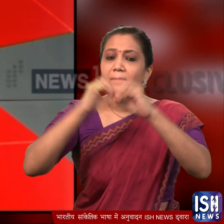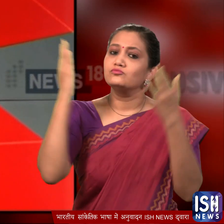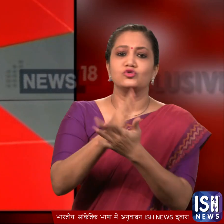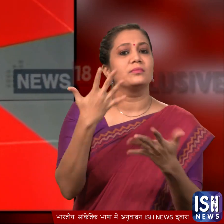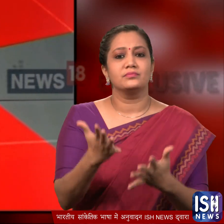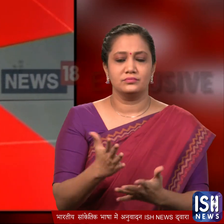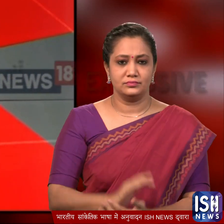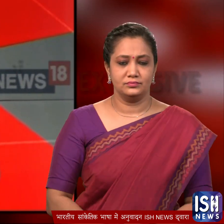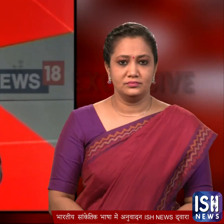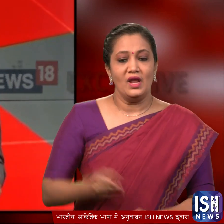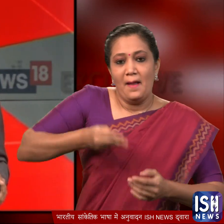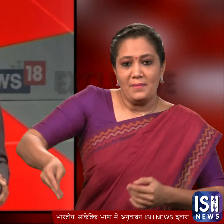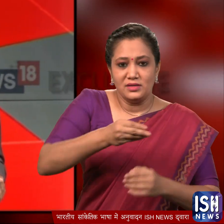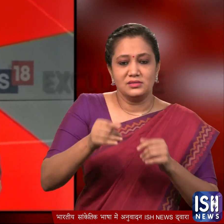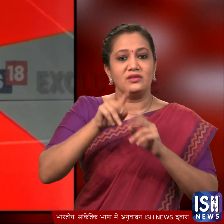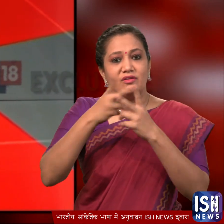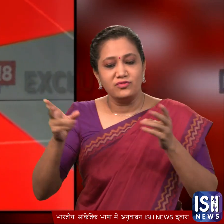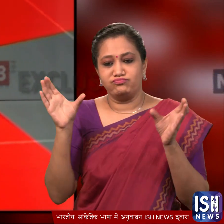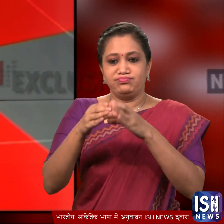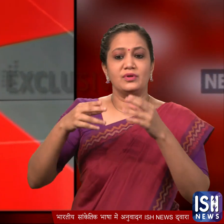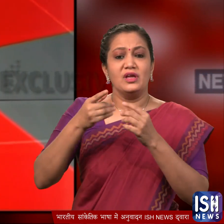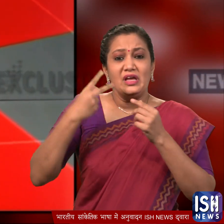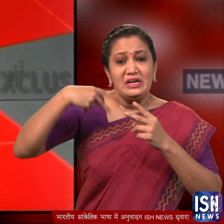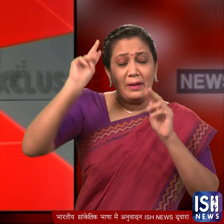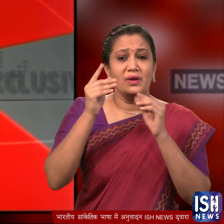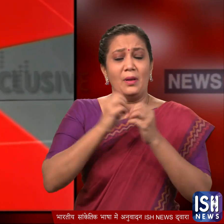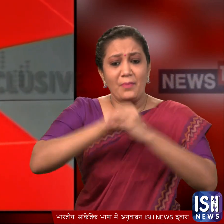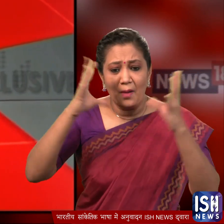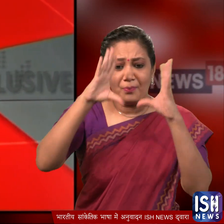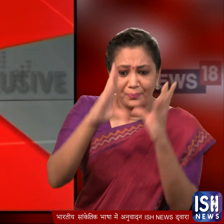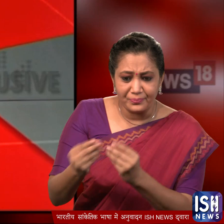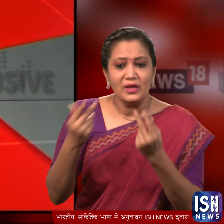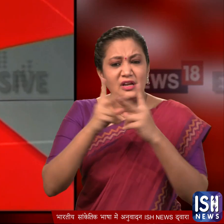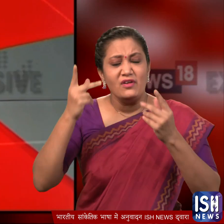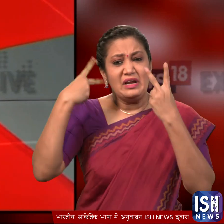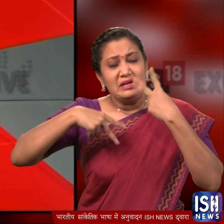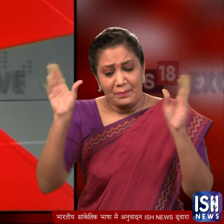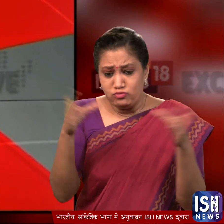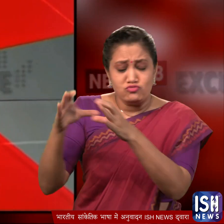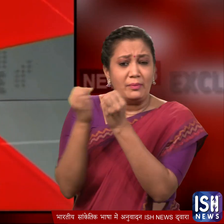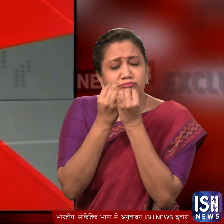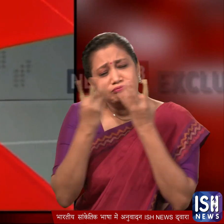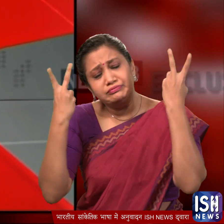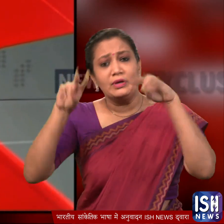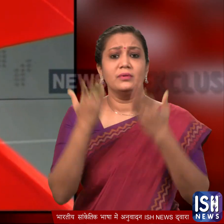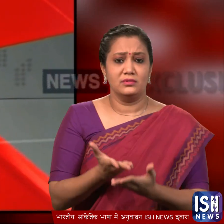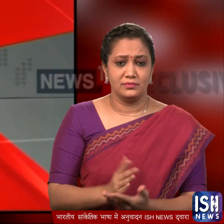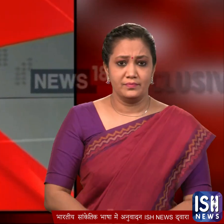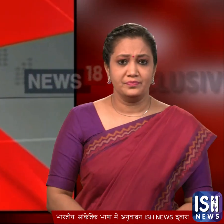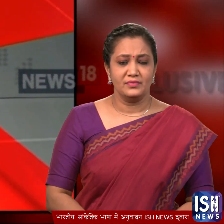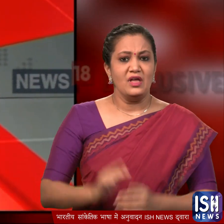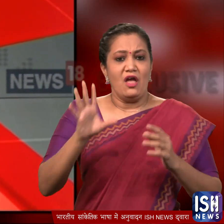के धमाके थमेंगे। पता है, पश्चिम बंगाल में अर्धसैनिक बल के जवानों के साथ ही बम को नाकाम करने वाले दस्ते की तैनाती रिकॉर्ड संख्या में करनी